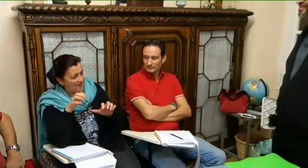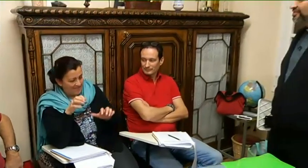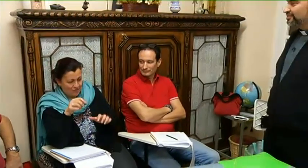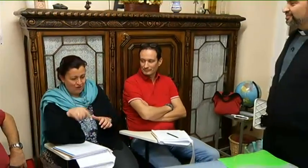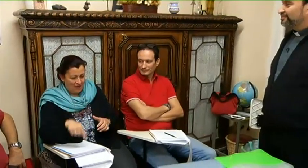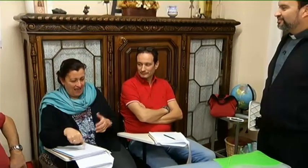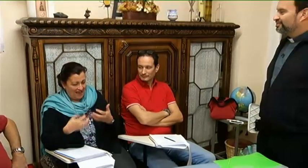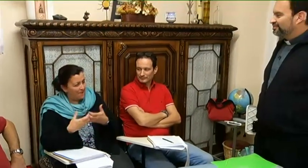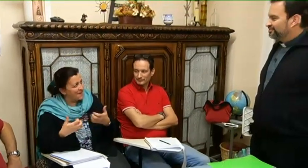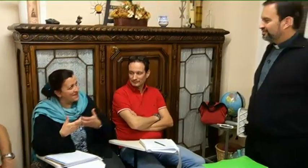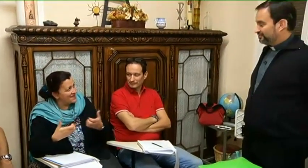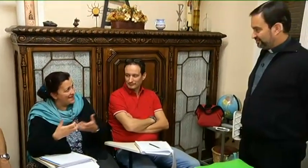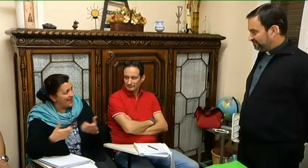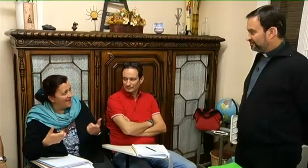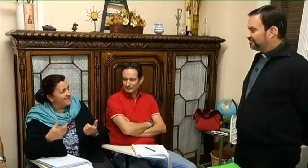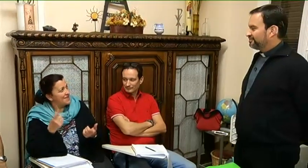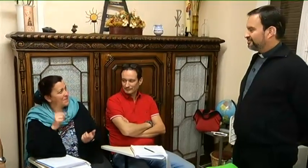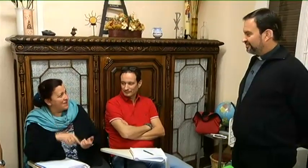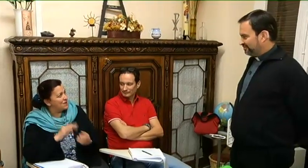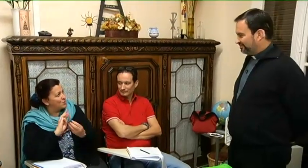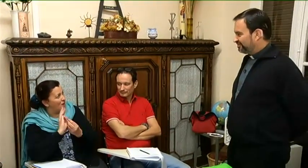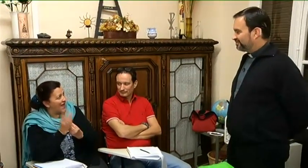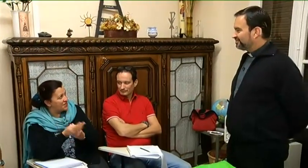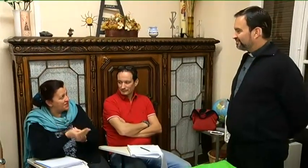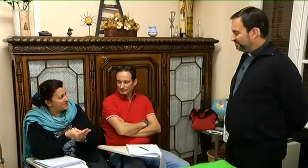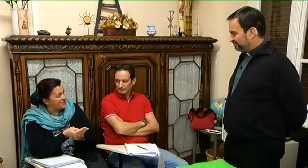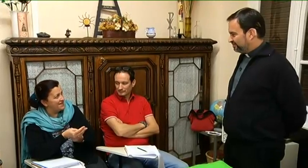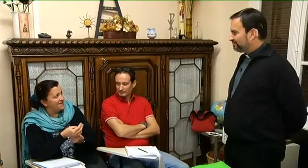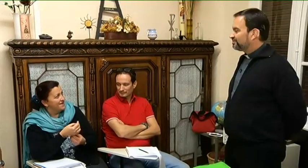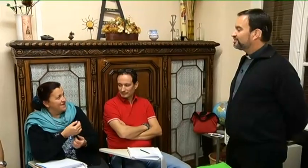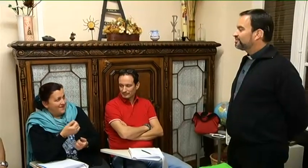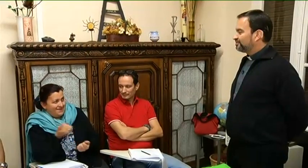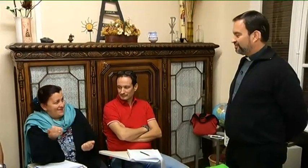es preciso que investigue, que actúe y que